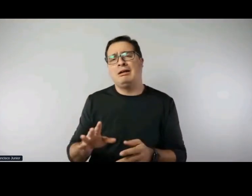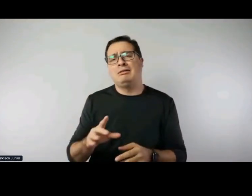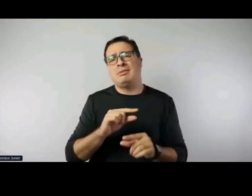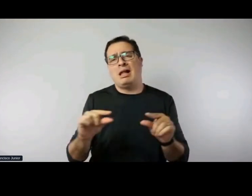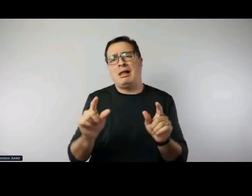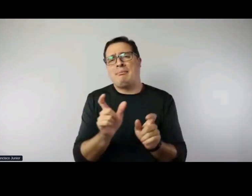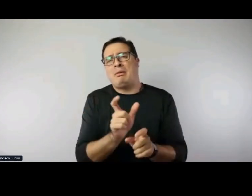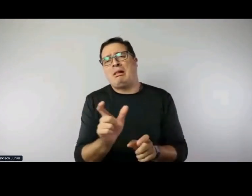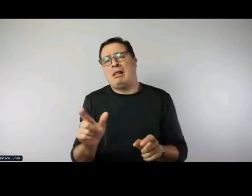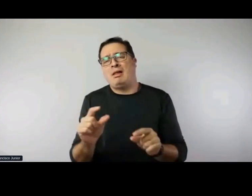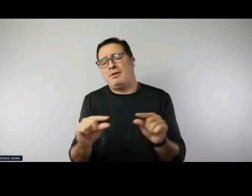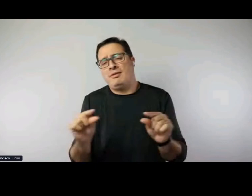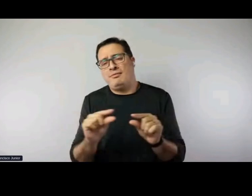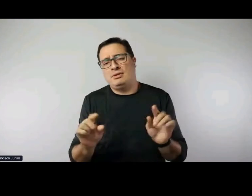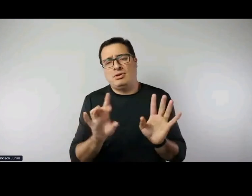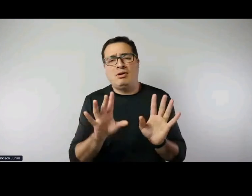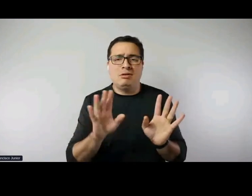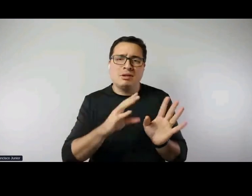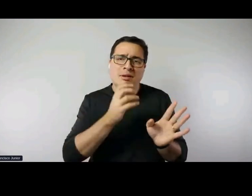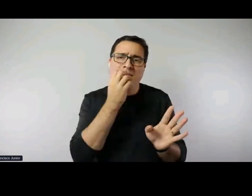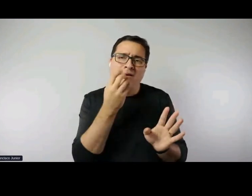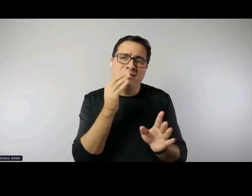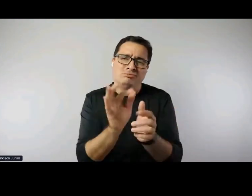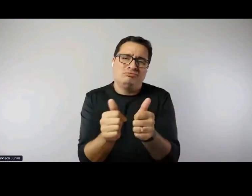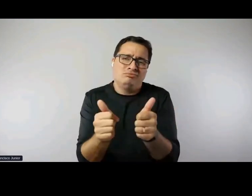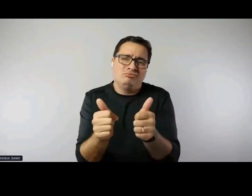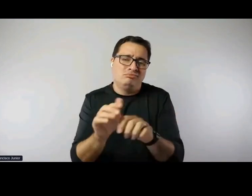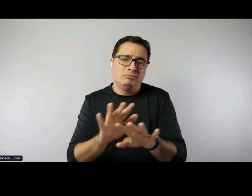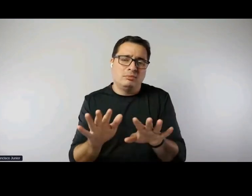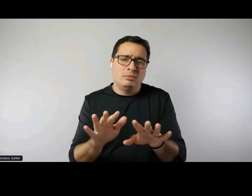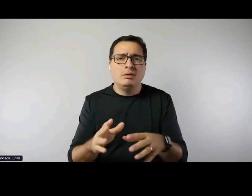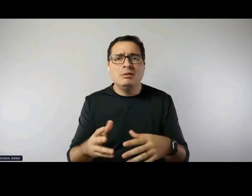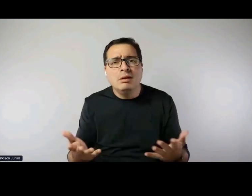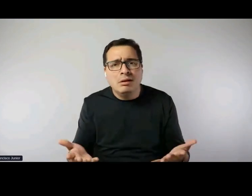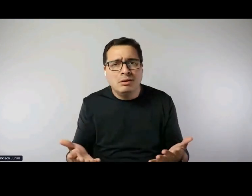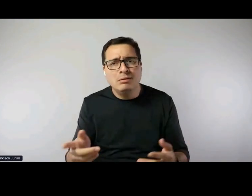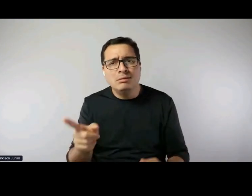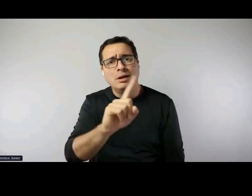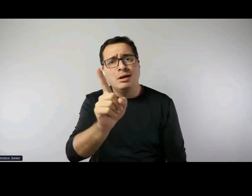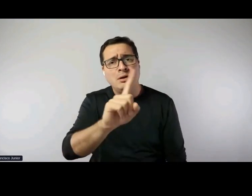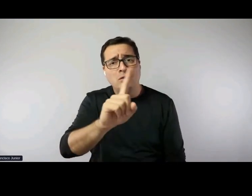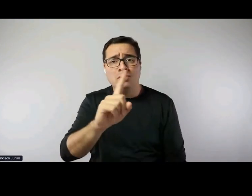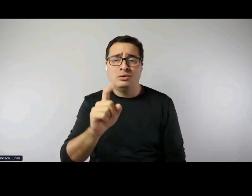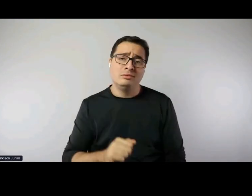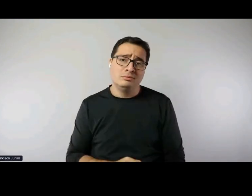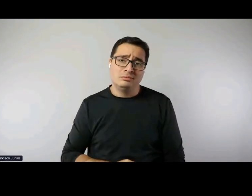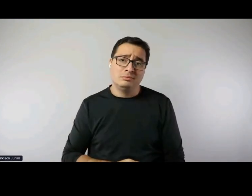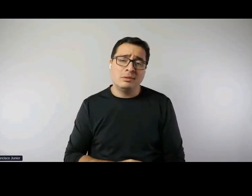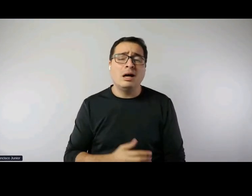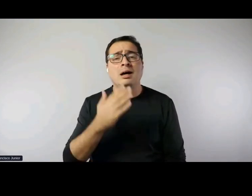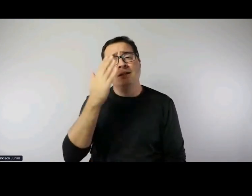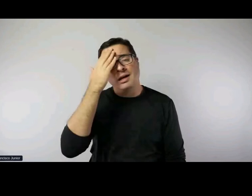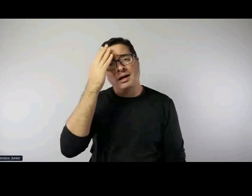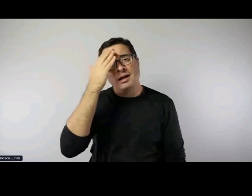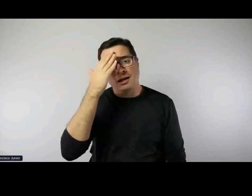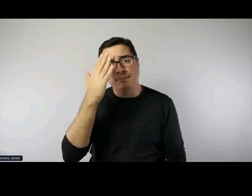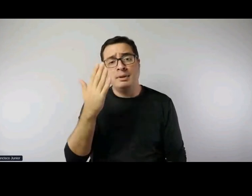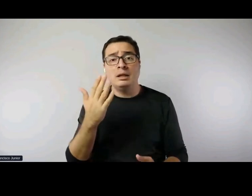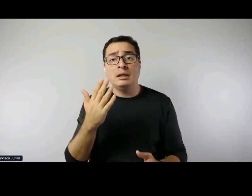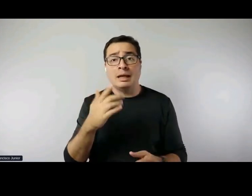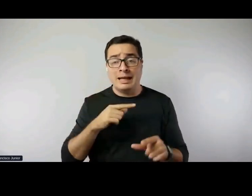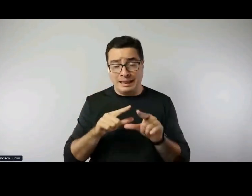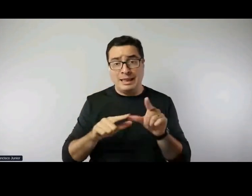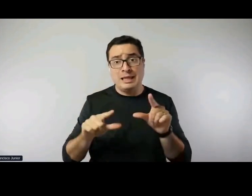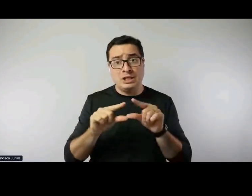só coloca o texto e que tá tudo bem. E sendo que não é assim, né? A gente sabe que a legenda ela atende